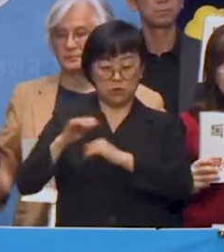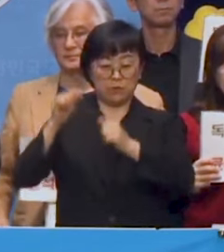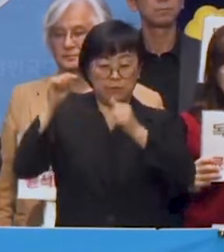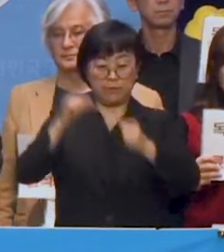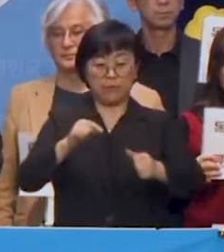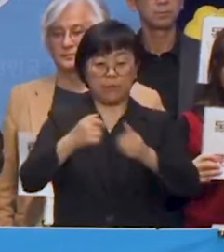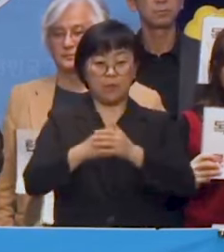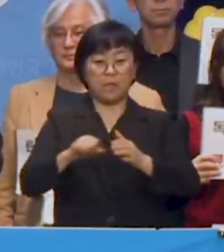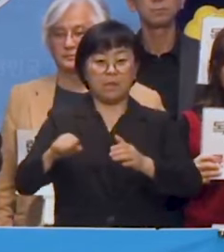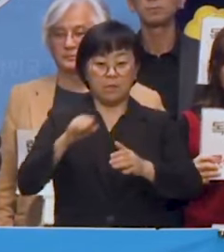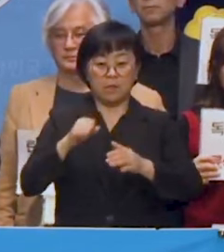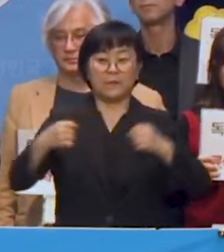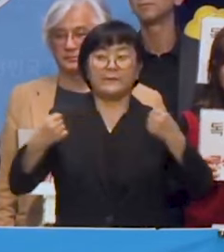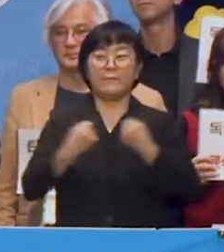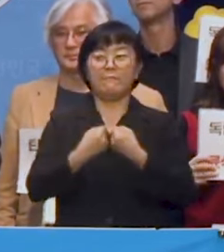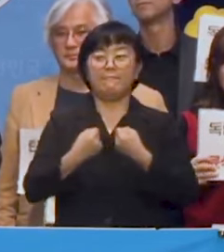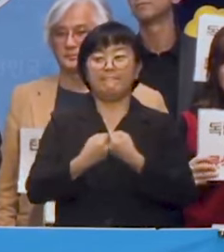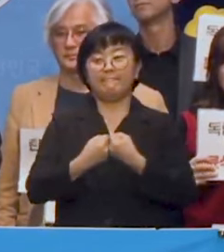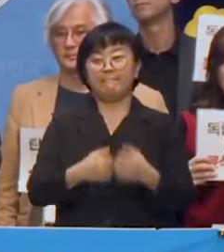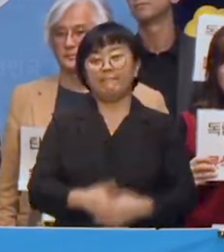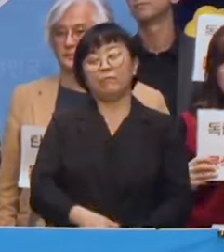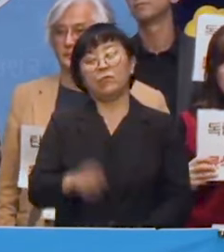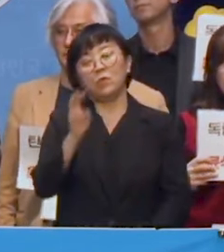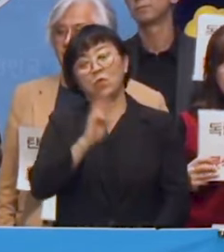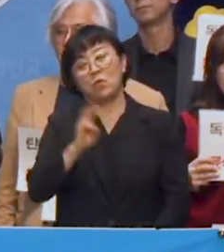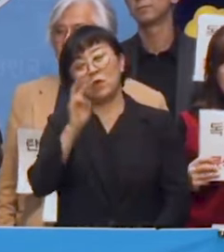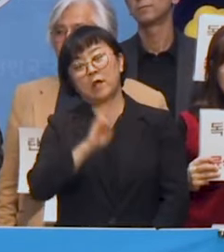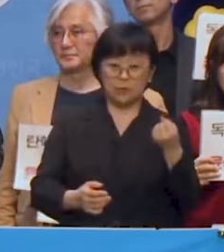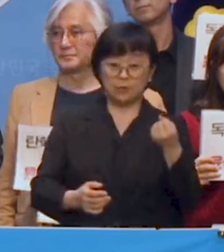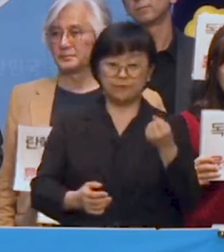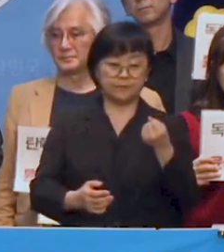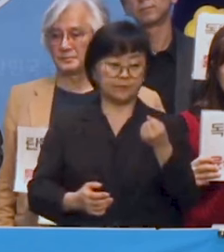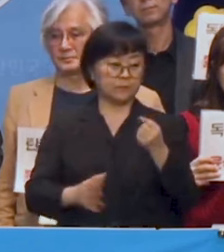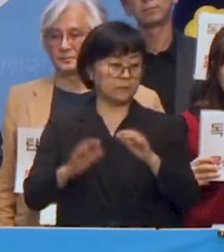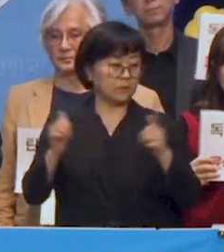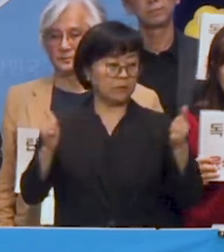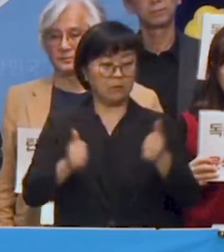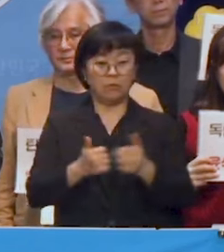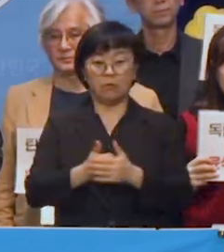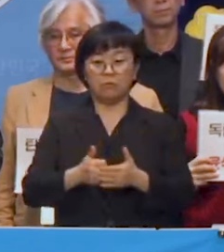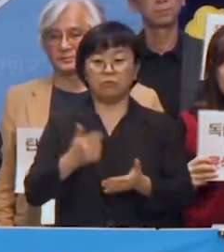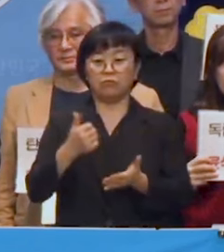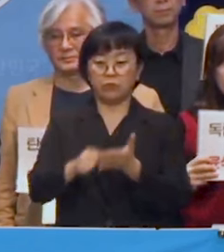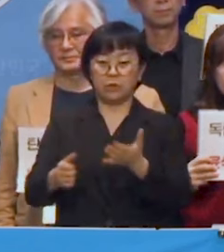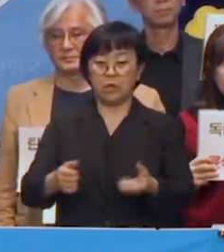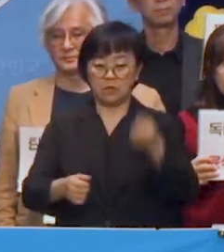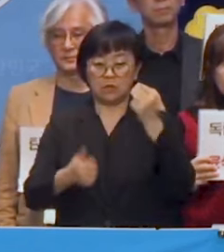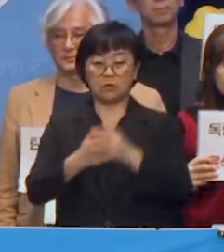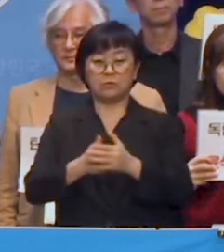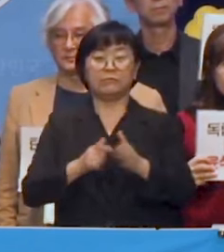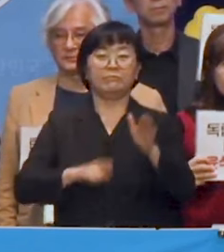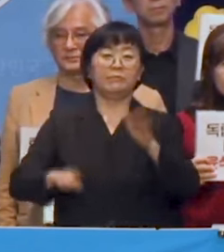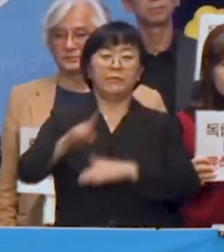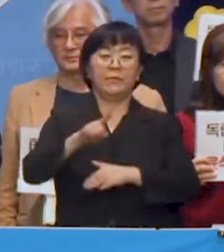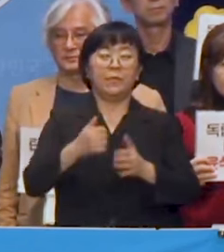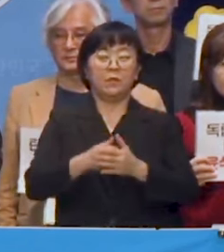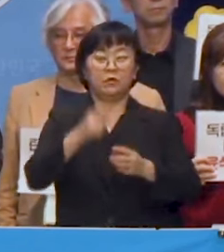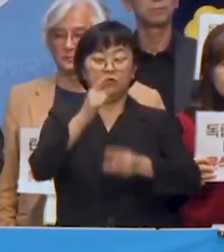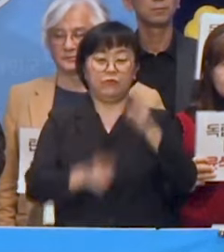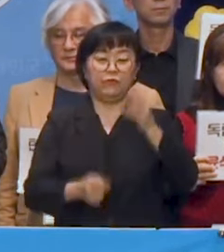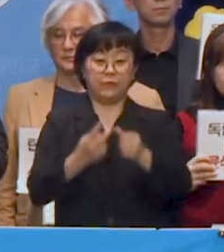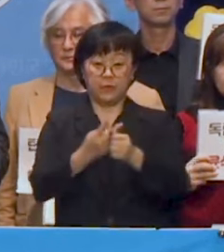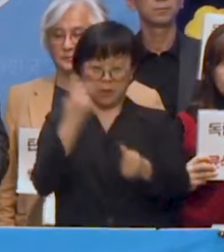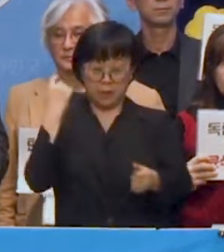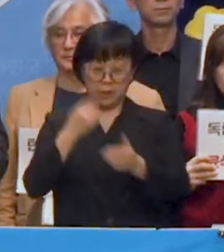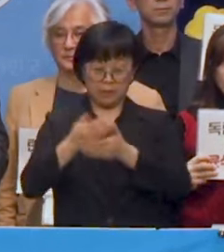따라 힘차게 싸우겠습니다. 노래라는 무기를 더해서 국회의원이라는 무기를 들고 질주하겠습니다. 윤석열